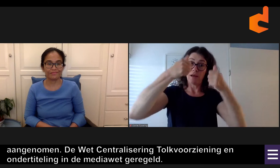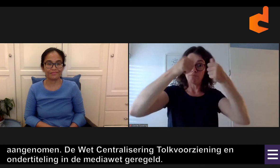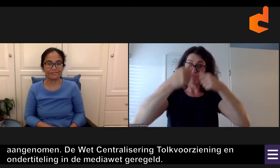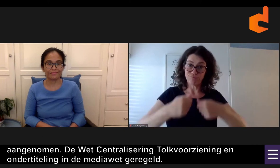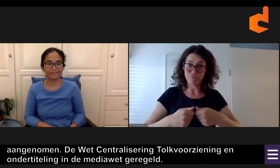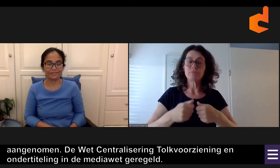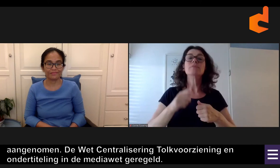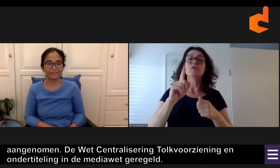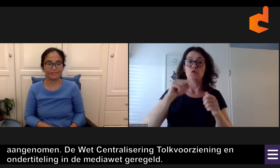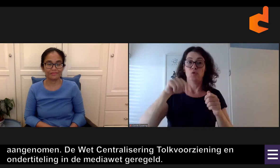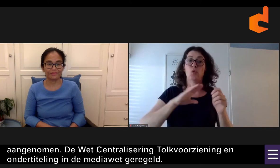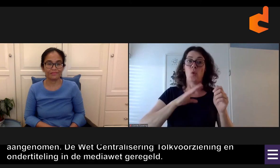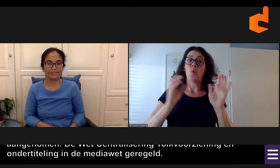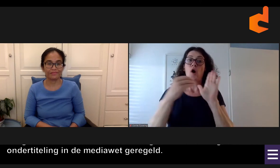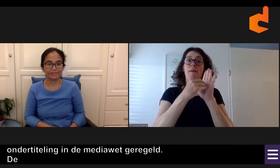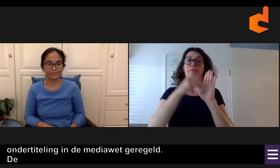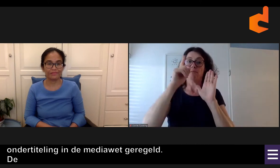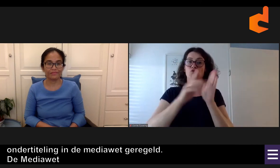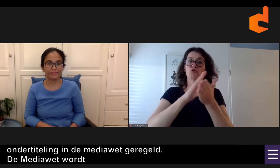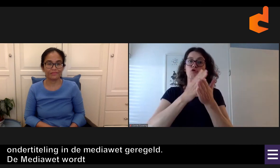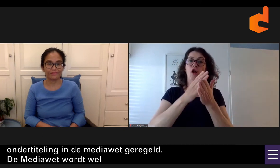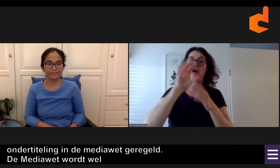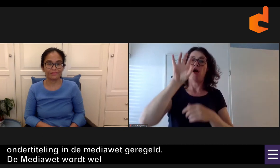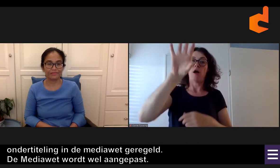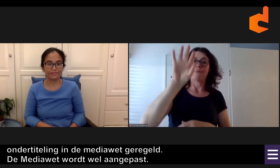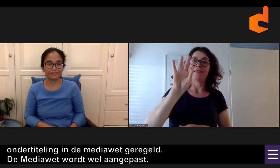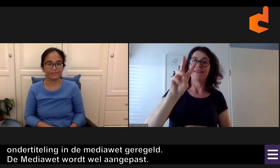De mediawet wordt wel aangepast, want ook daarin komt